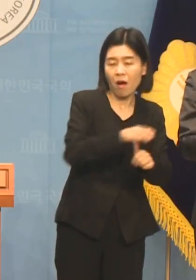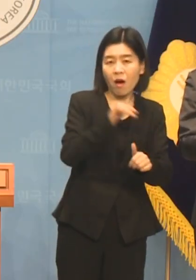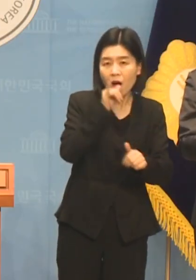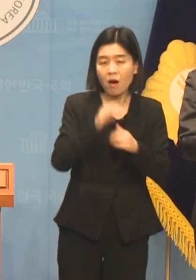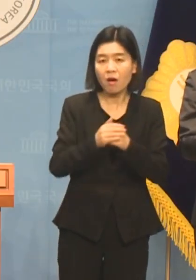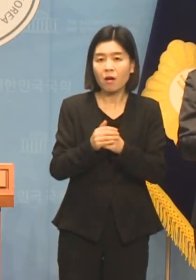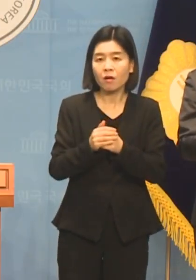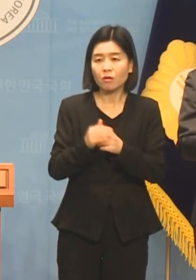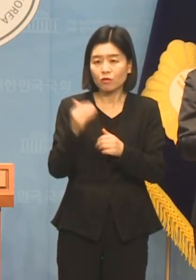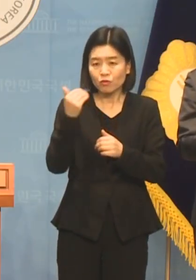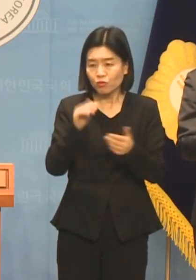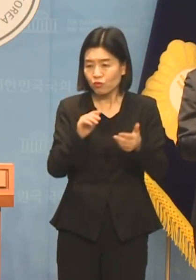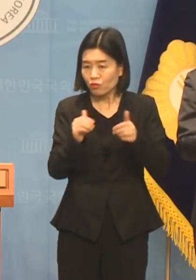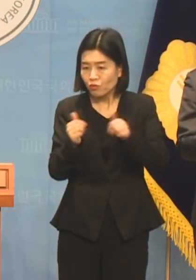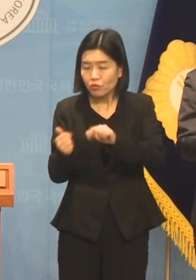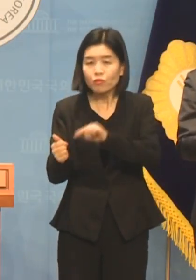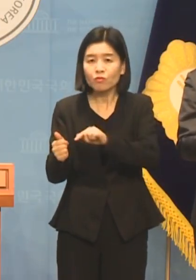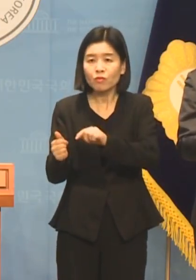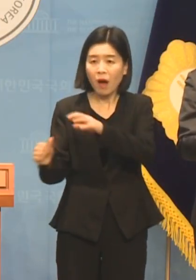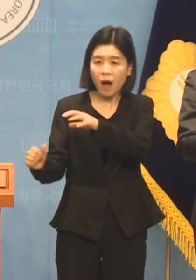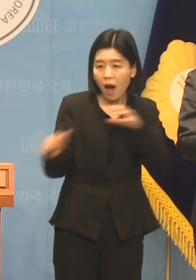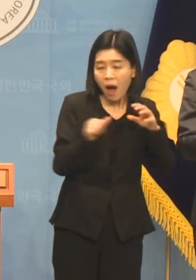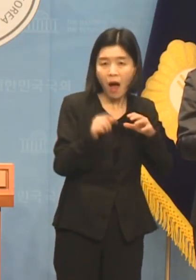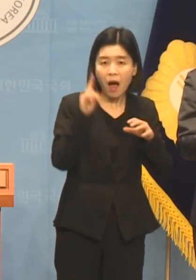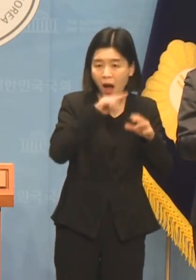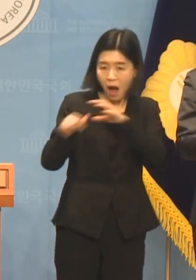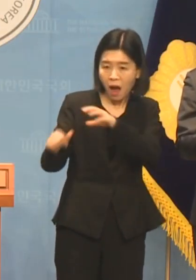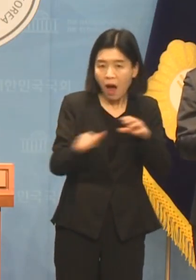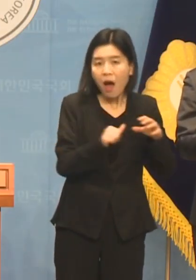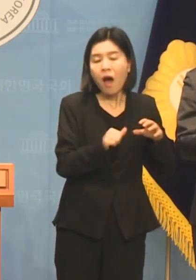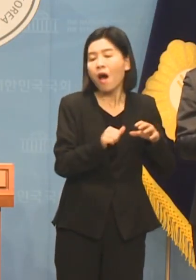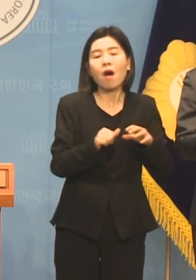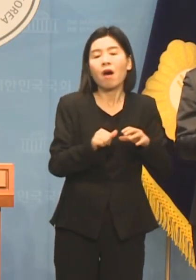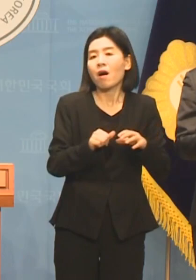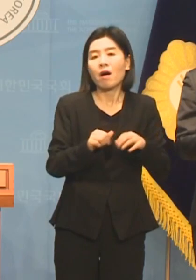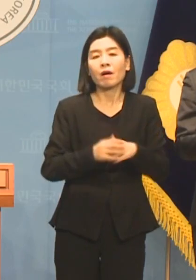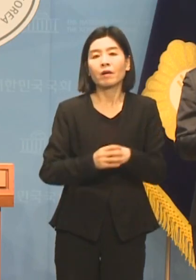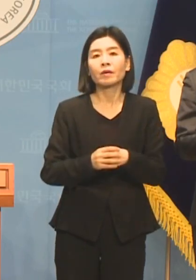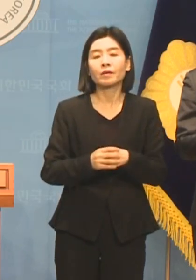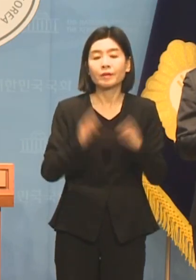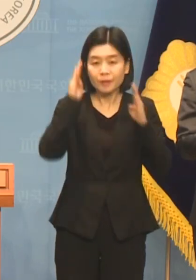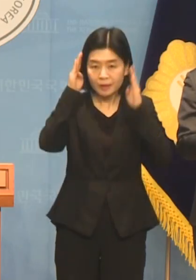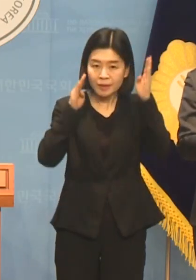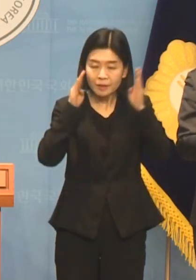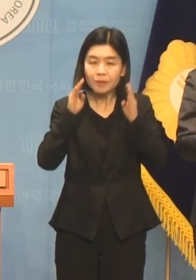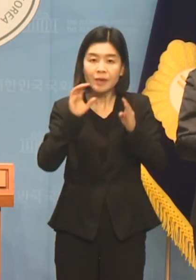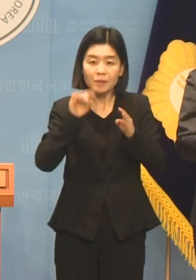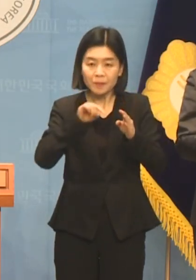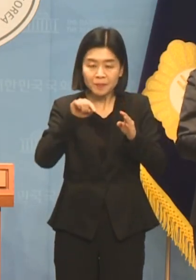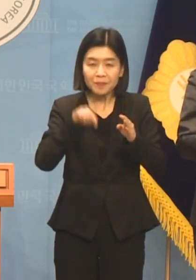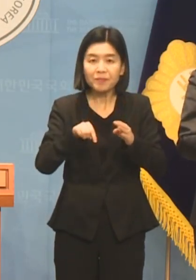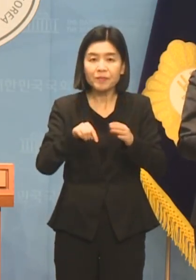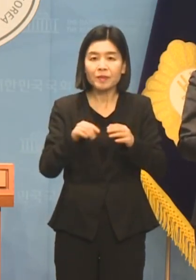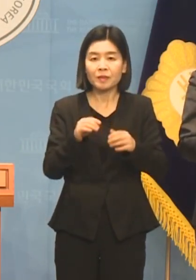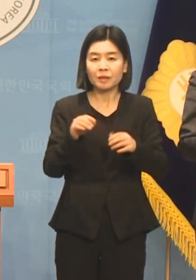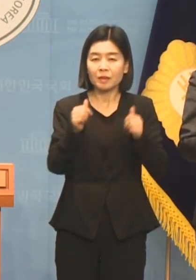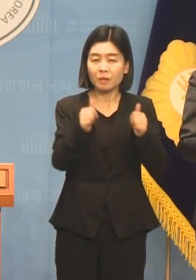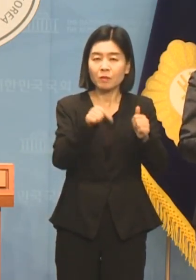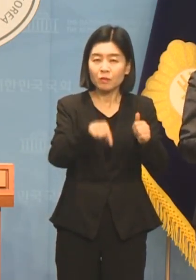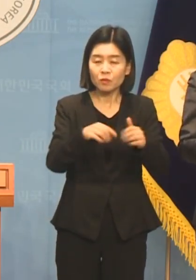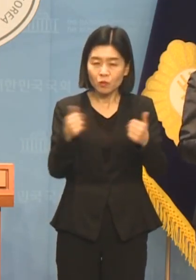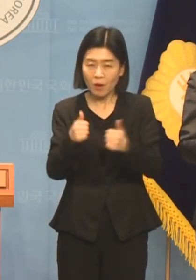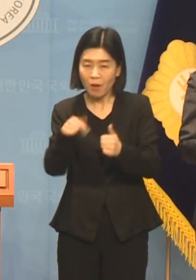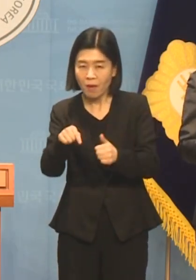정치적 수단으로 악용하는 행위는 악마도 혀를 내두를 일입니다. 또한 네이버 카페를 통해 사법부와 국회를 대상으로 한 테러